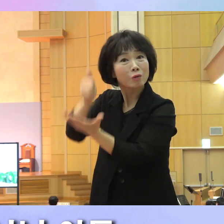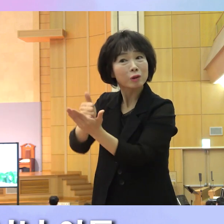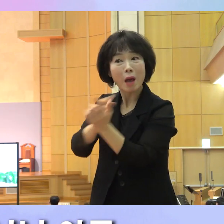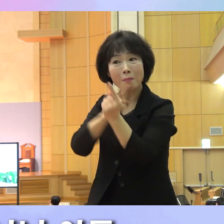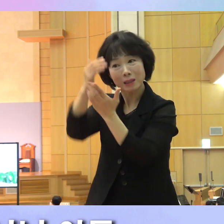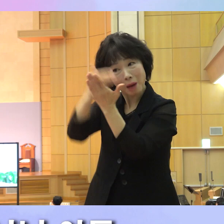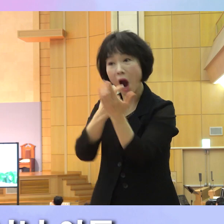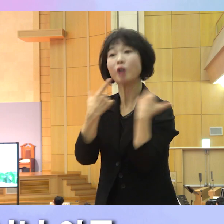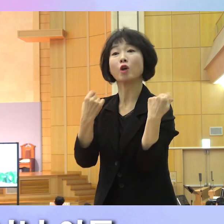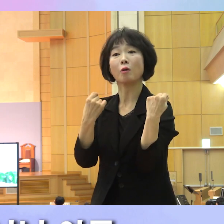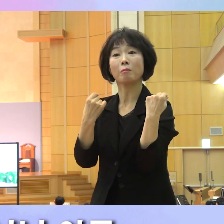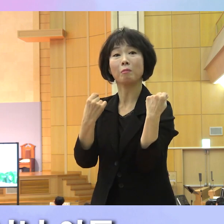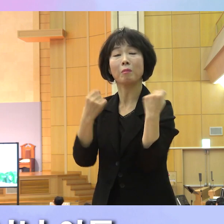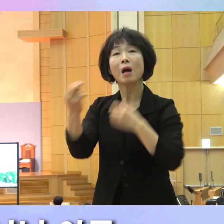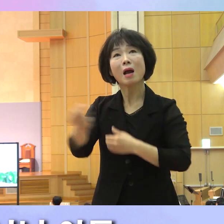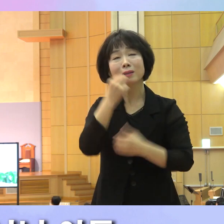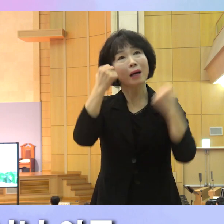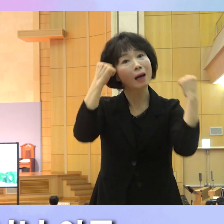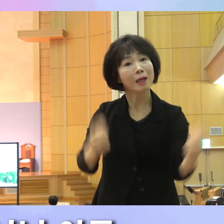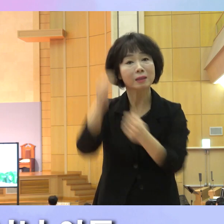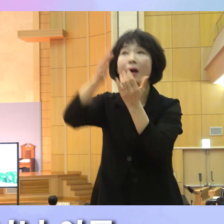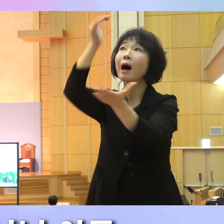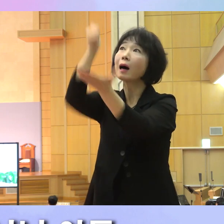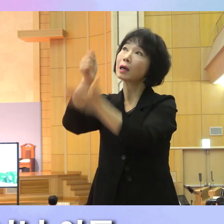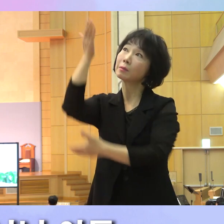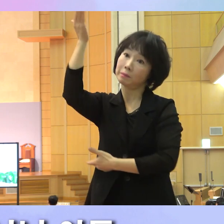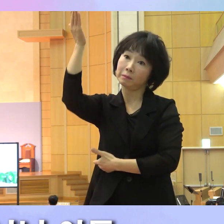말씀했듯이 살아계신 하나님,